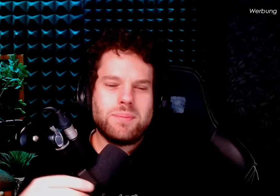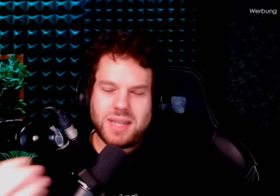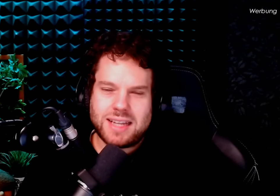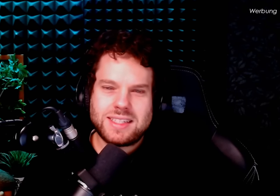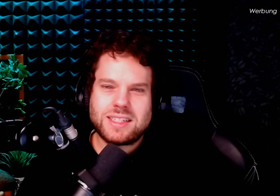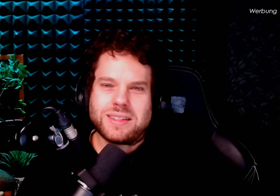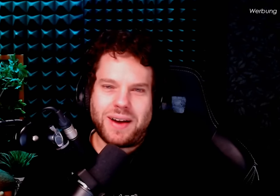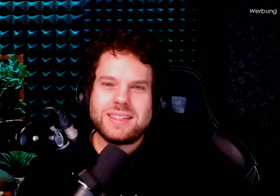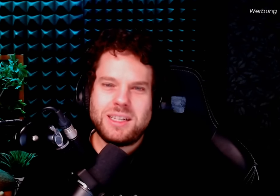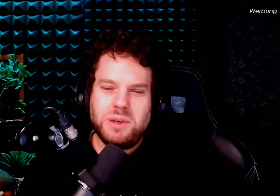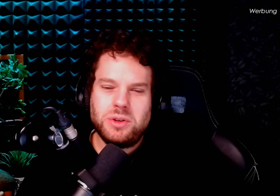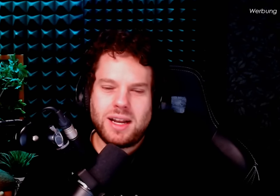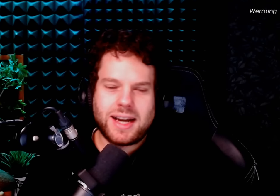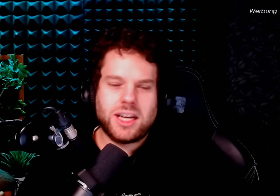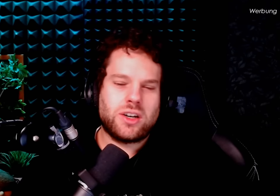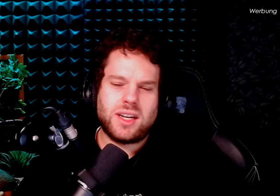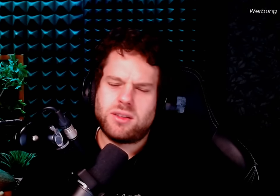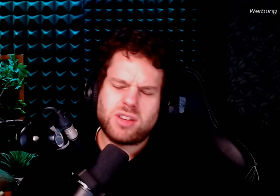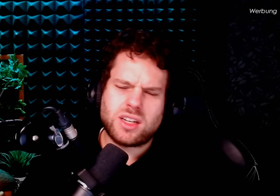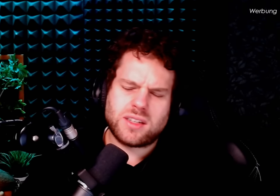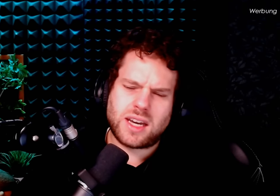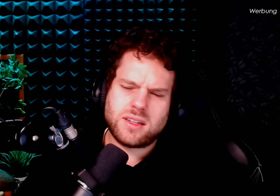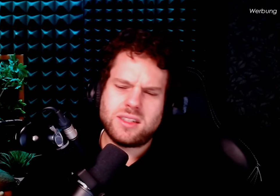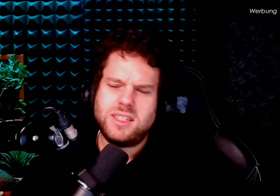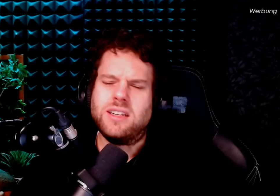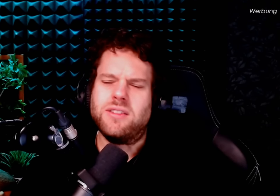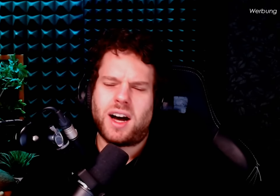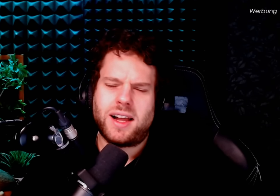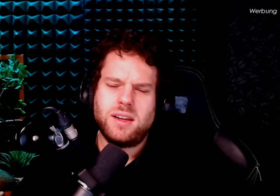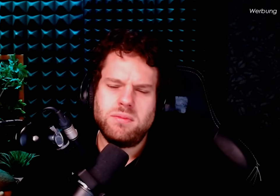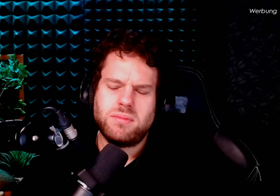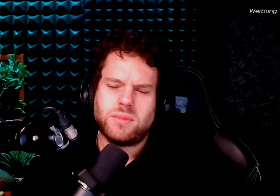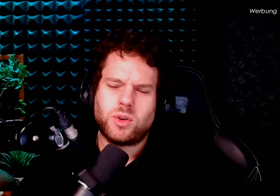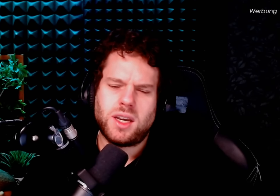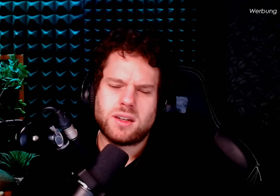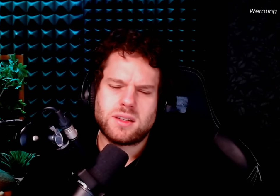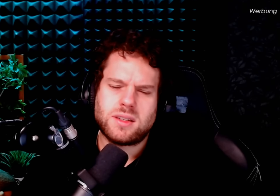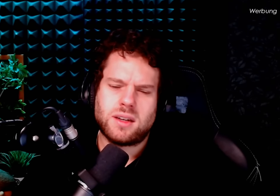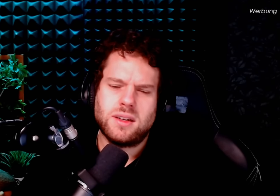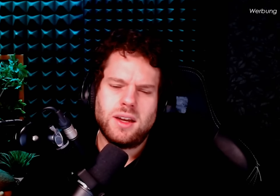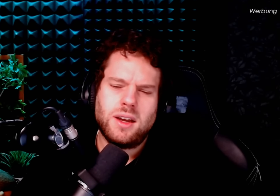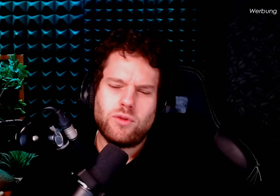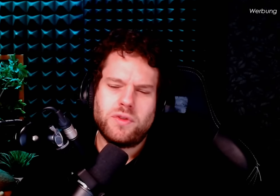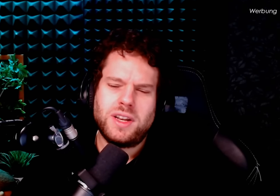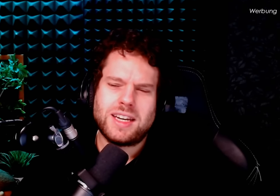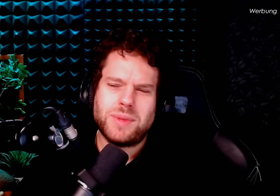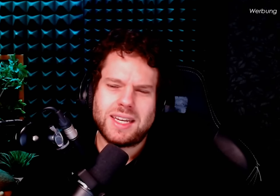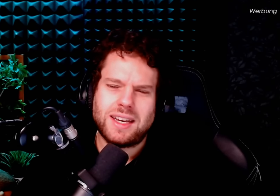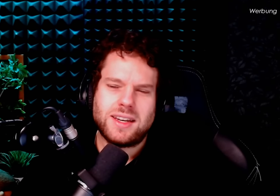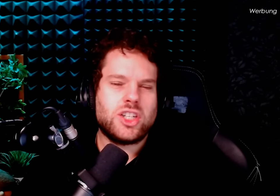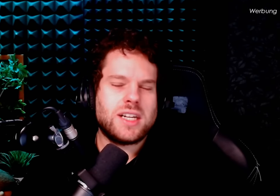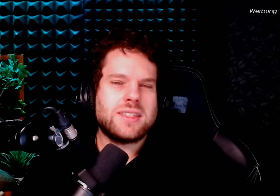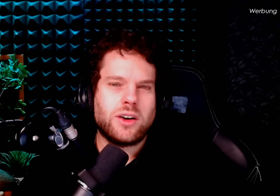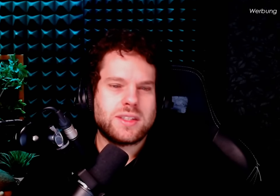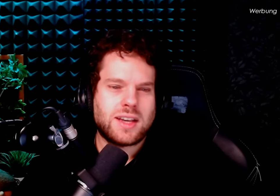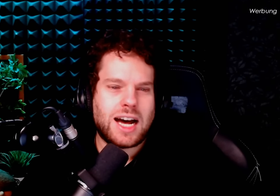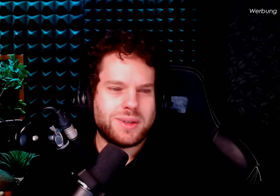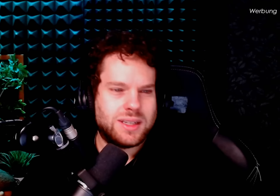der hat sich das 20 Minuten lang angeschaut und dachte, okay, interessante Stilwahl. Hm, okay, interessant. Wo will er damit hin? Nee, stellt sich raus, das Kabel